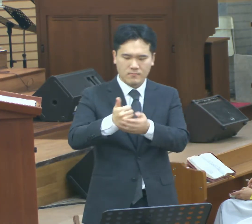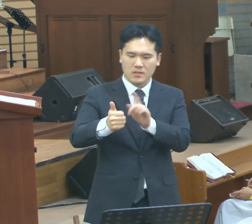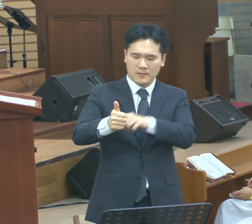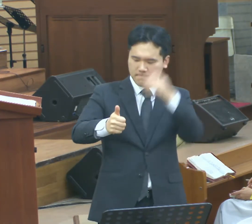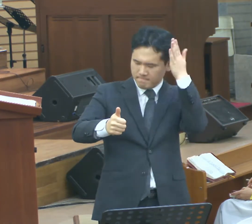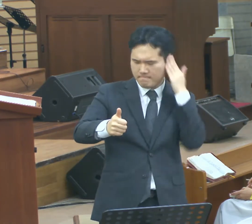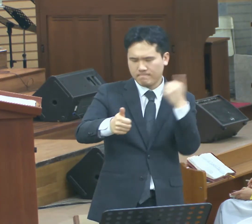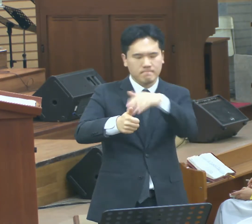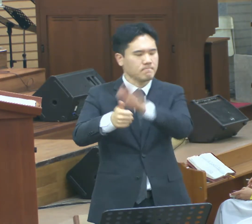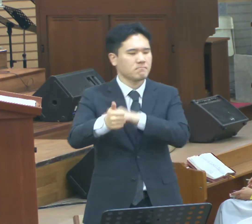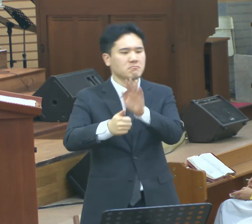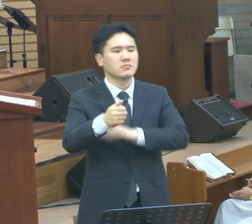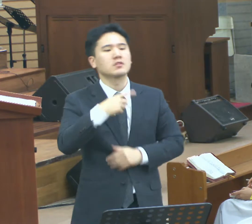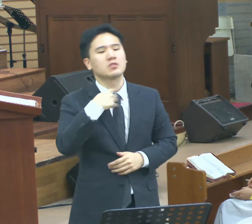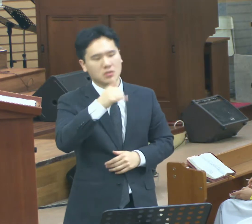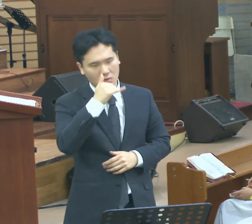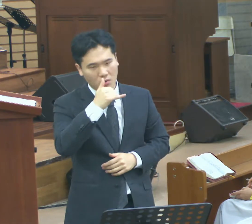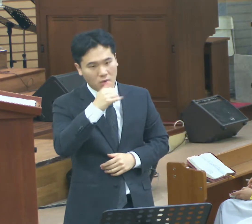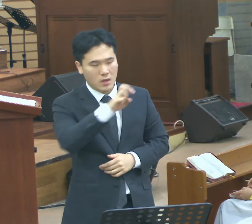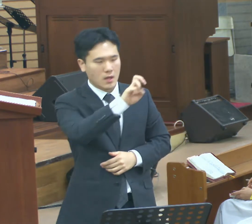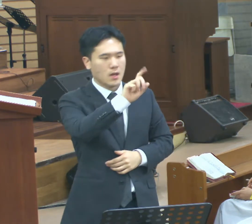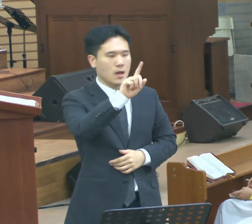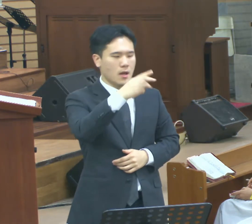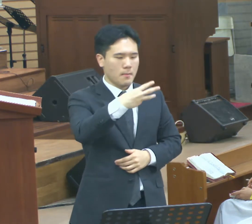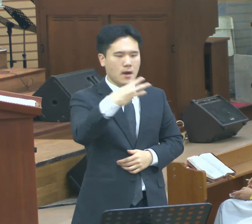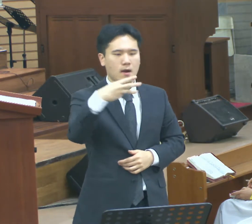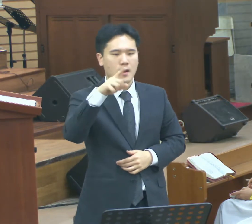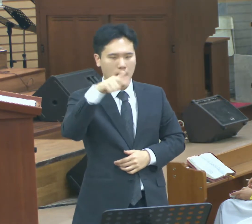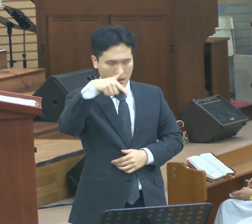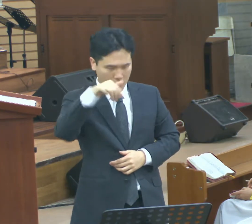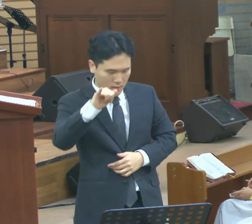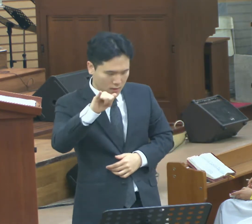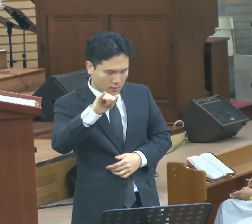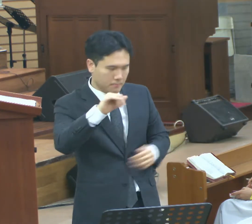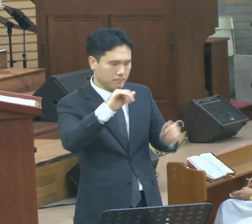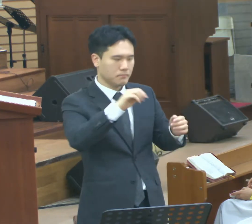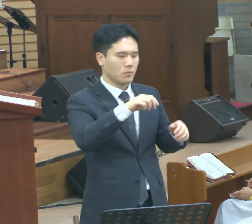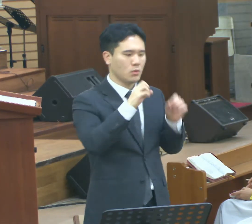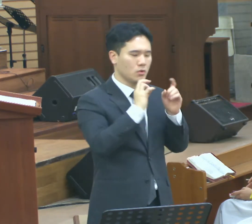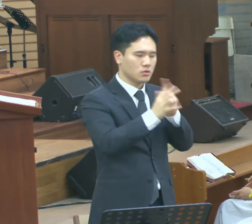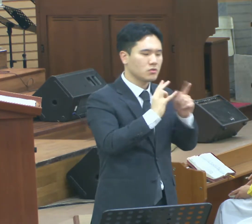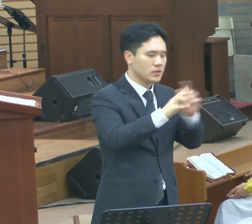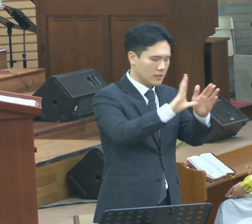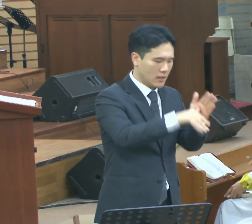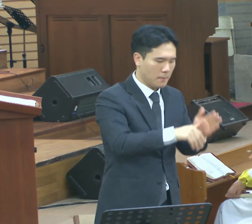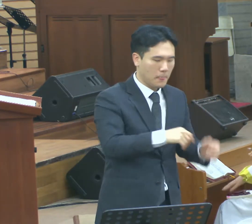선지자 시대에 사람들이 하나님이 뭐 어떻게 알아? 하면서 대강